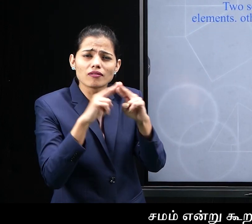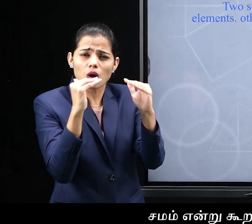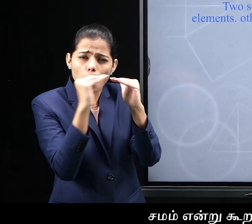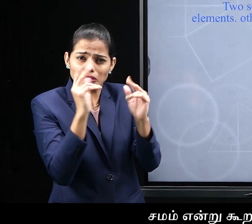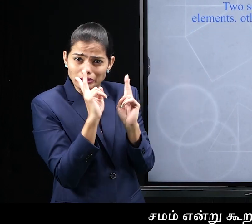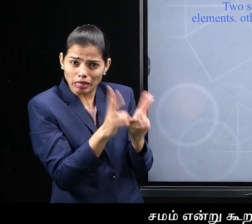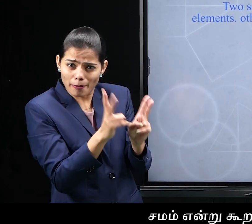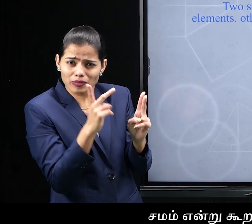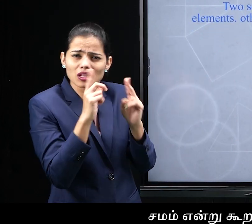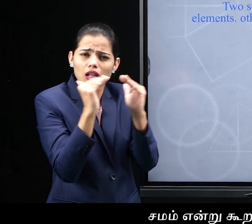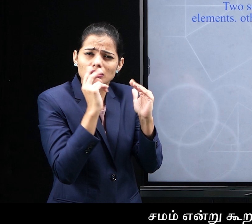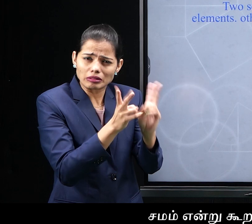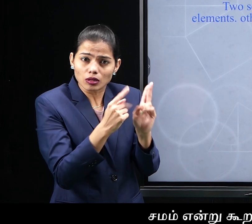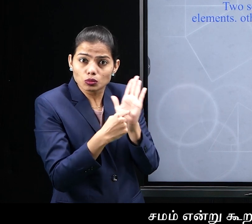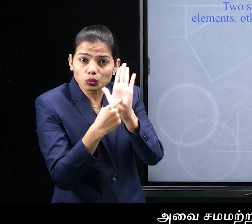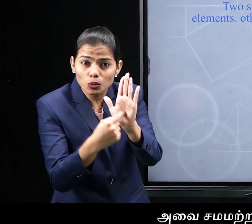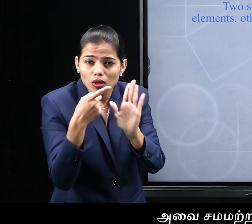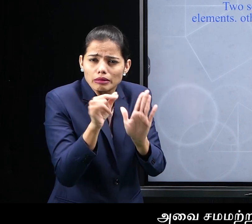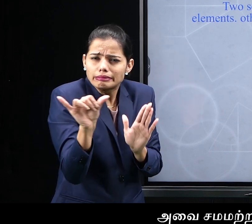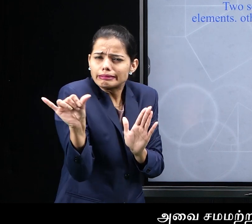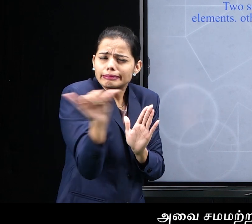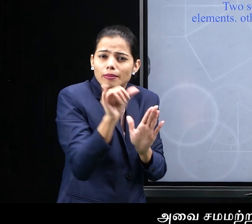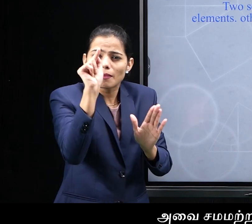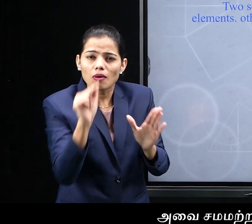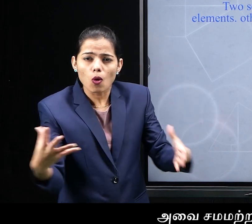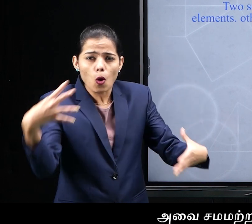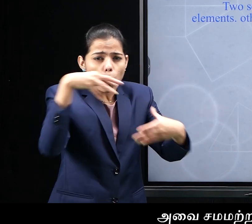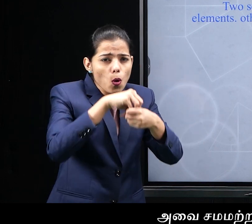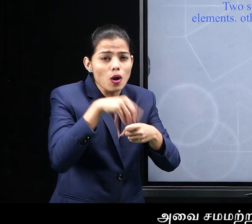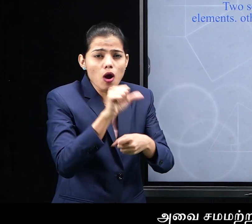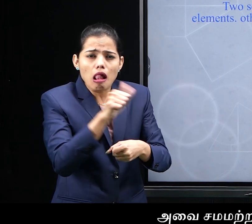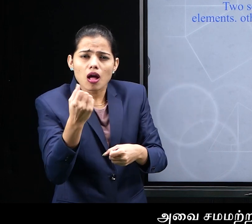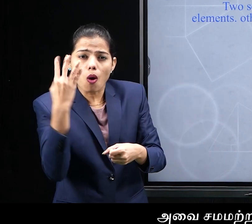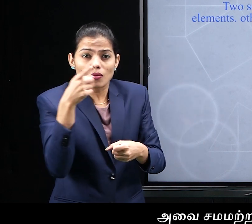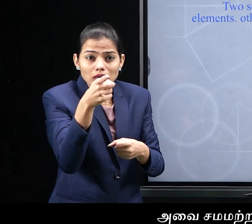என்று கூறப்படுகிறது, இல்லையெனில் அவை சமமற்றவை என்று கூறப்படுகிறது.